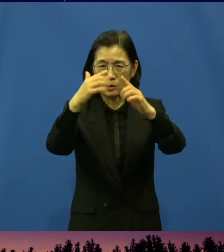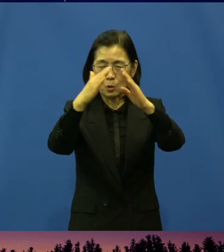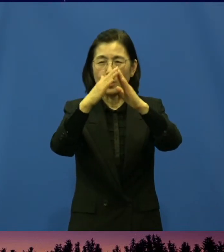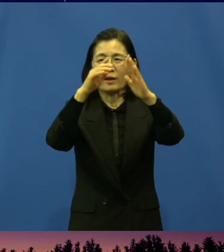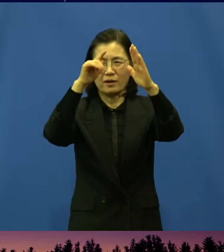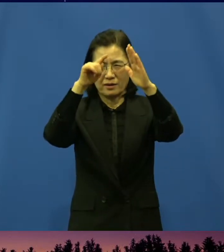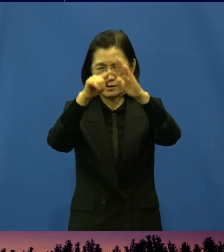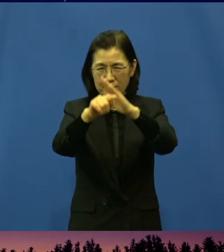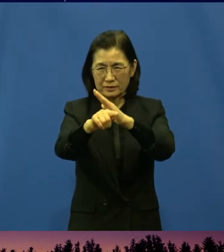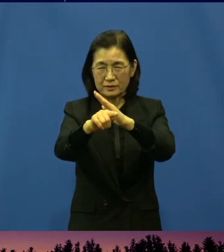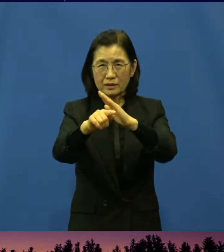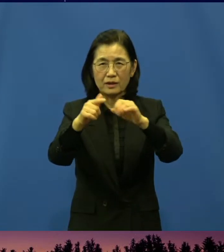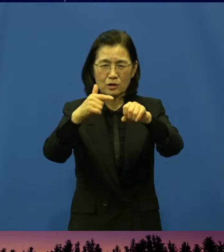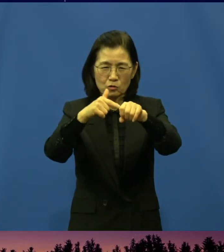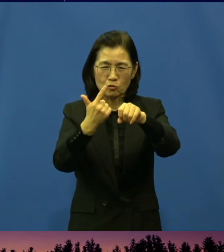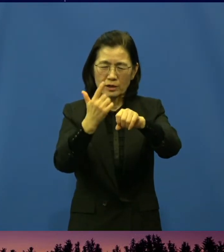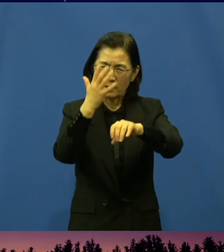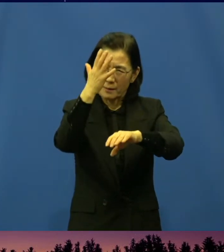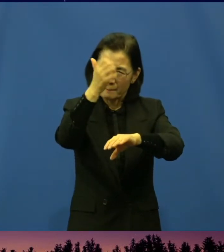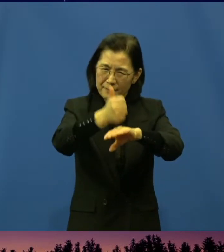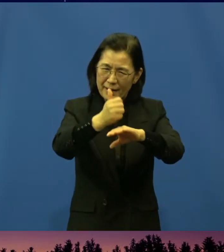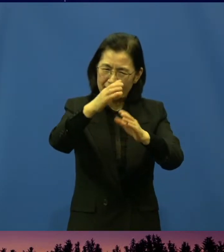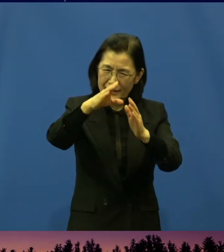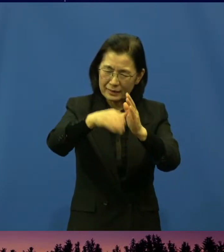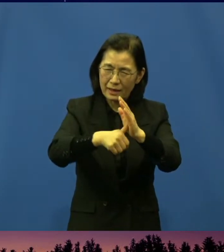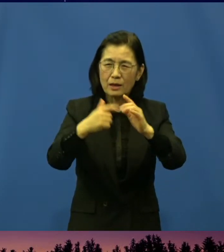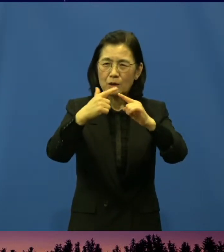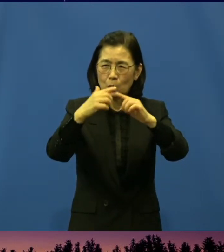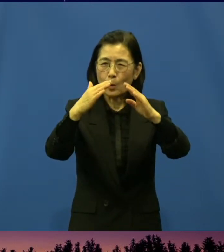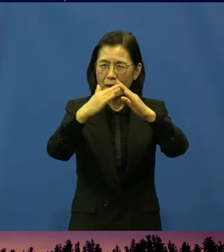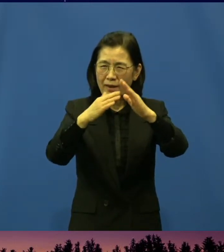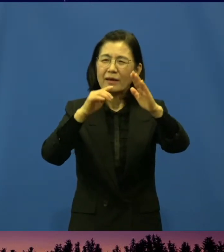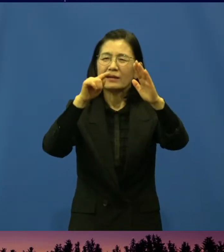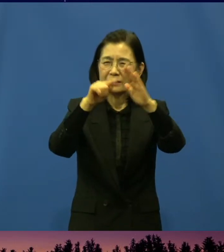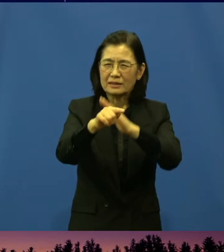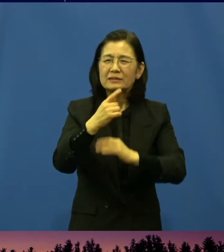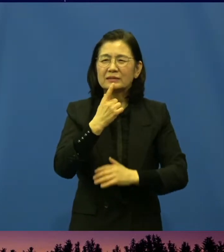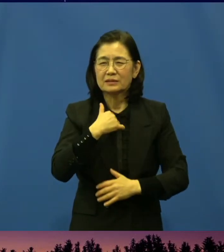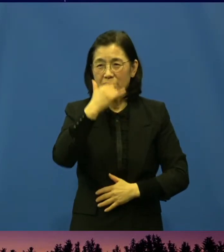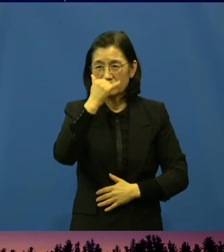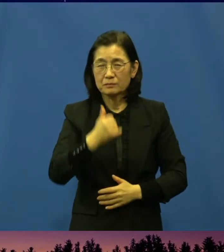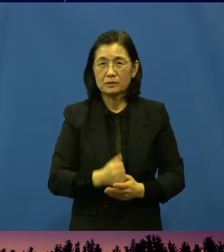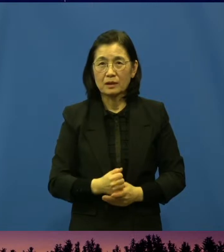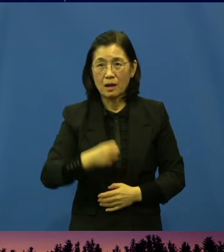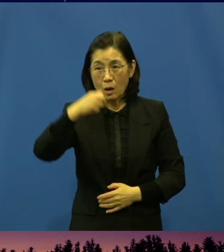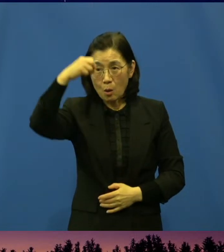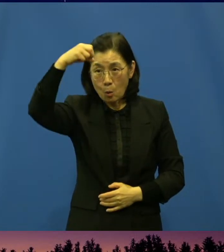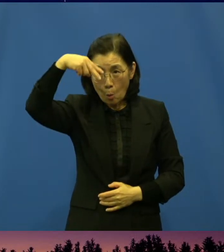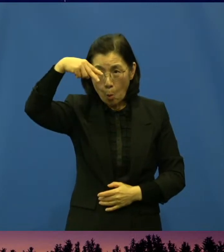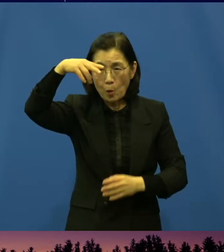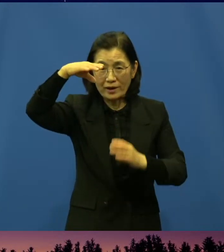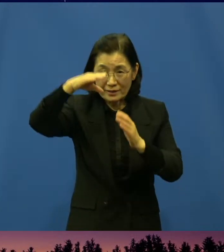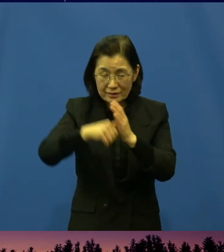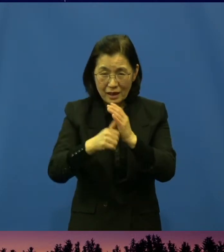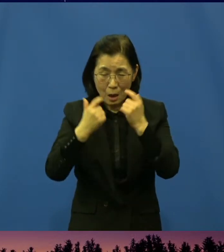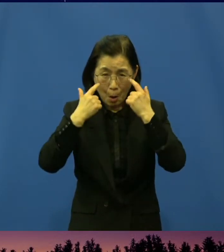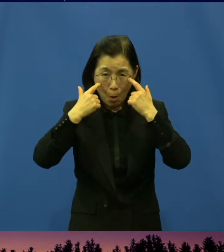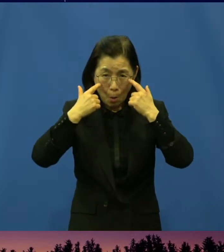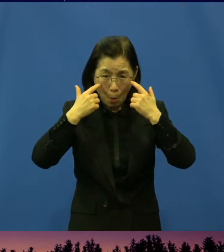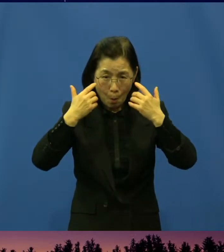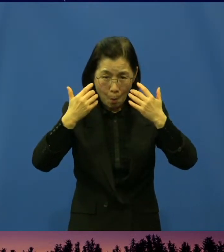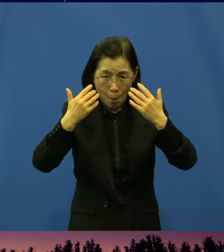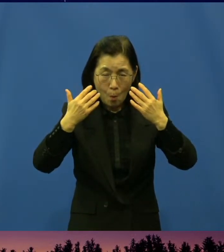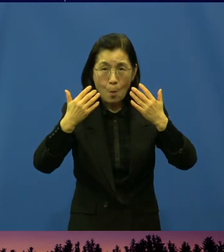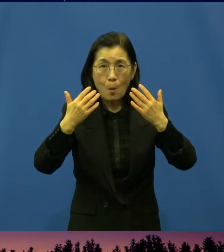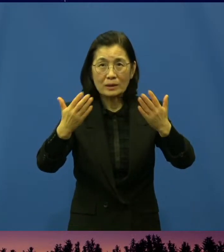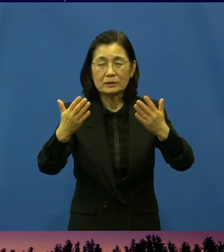6학년 거의 끝날 전에 초등학교. 그리고 고등학교 2학년 때 확실하게 특별히